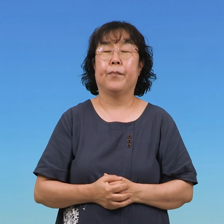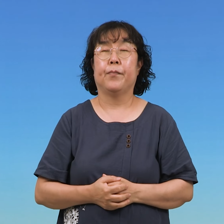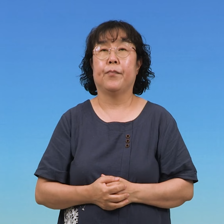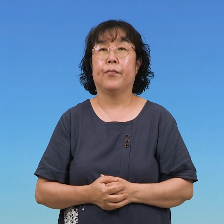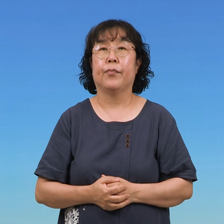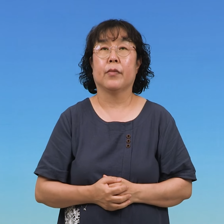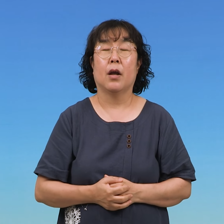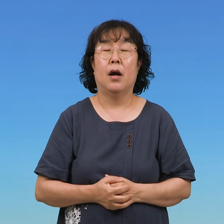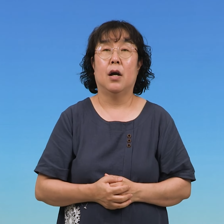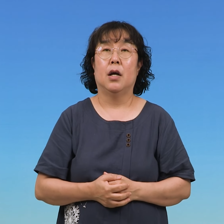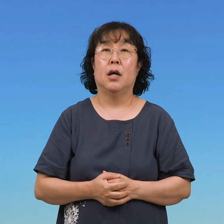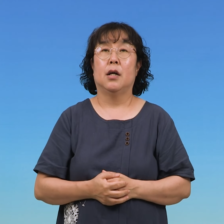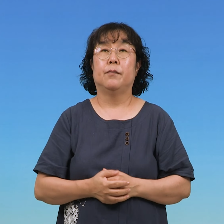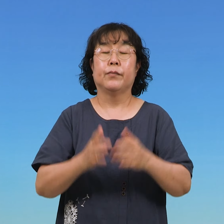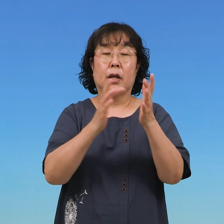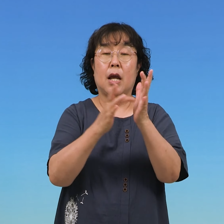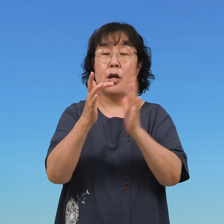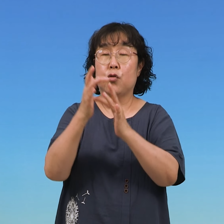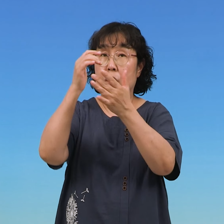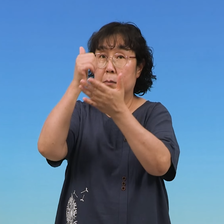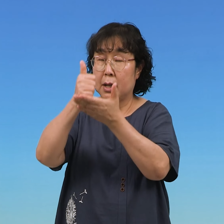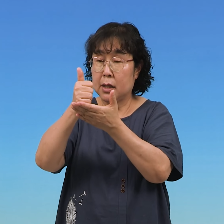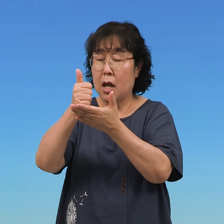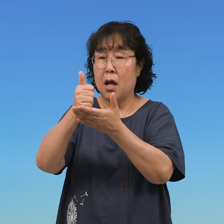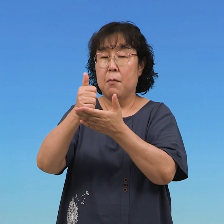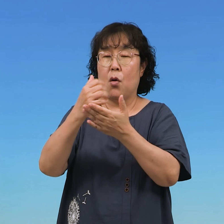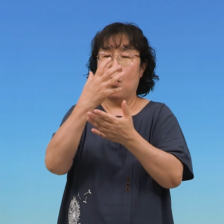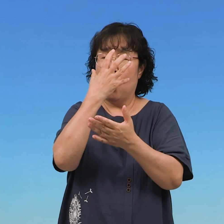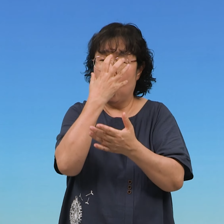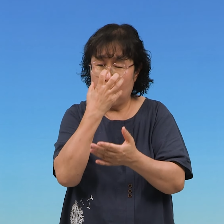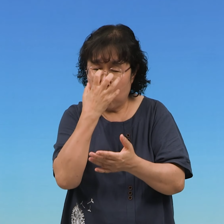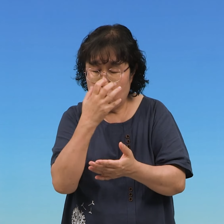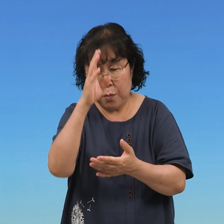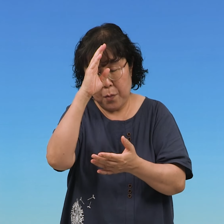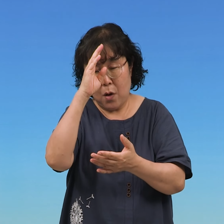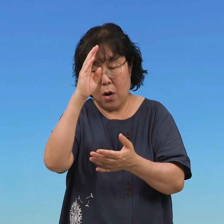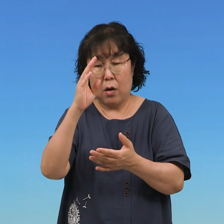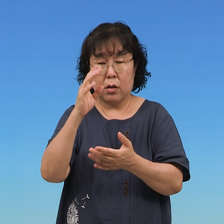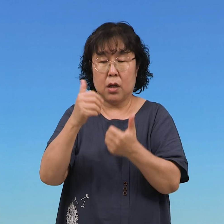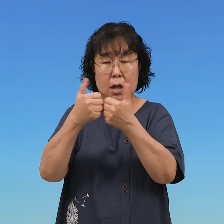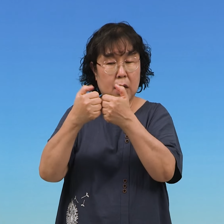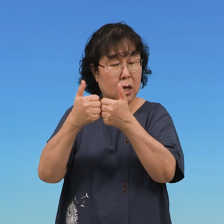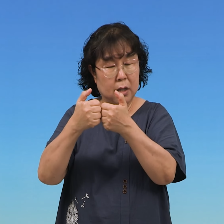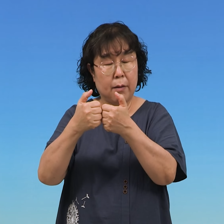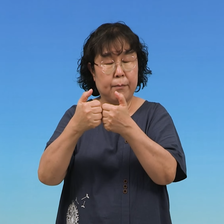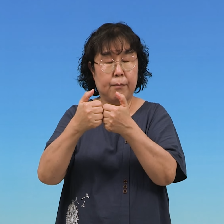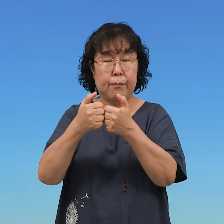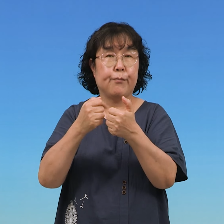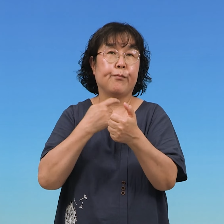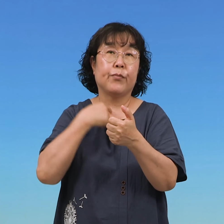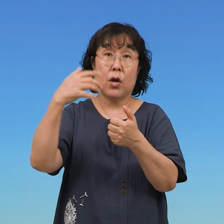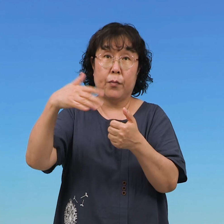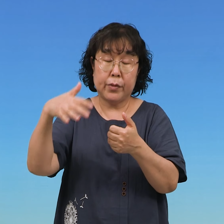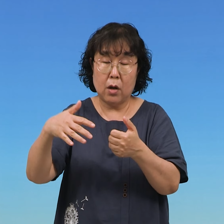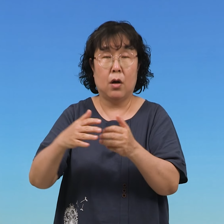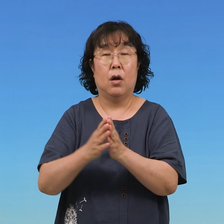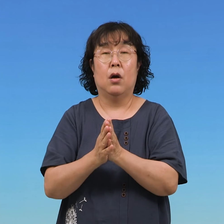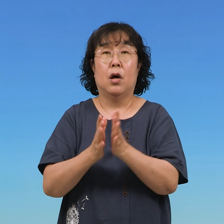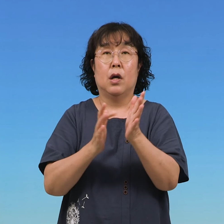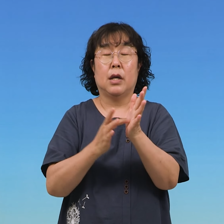아니잖아요. 우울증을 회복하기 위해서 무슨 진단을 받은 게 아니고 예수님하고 이 여인이 한